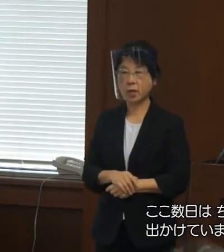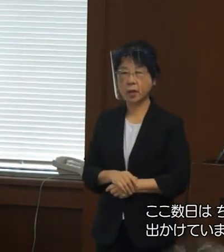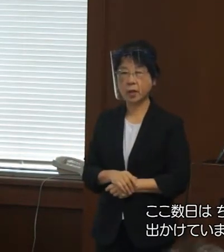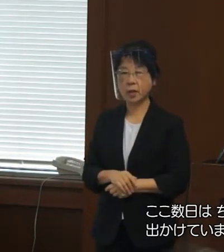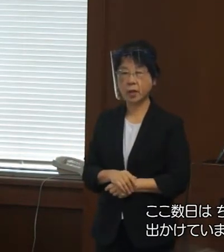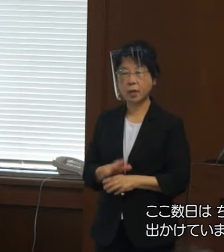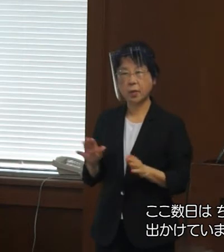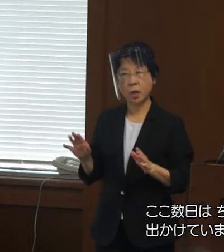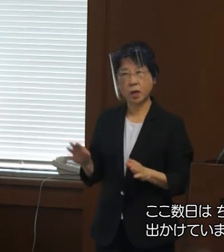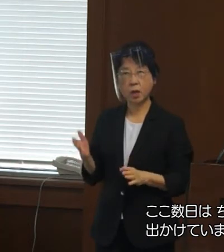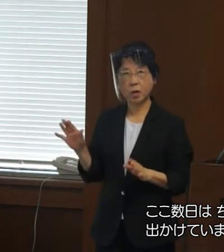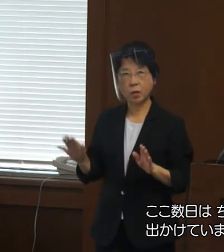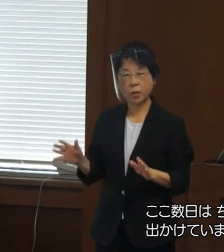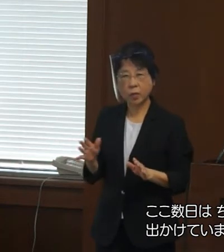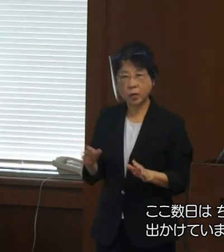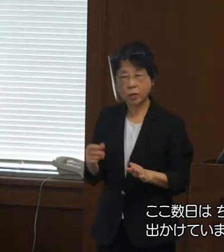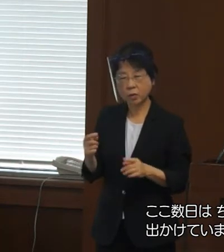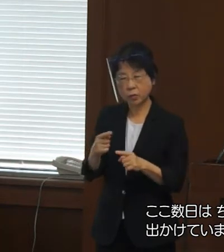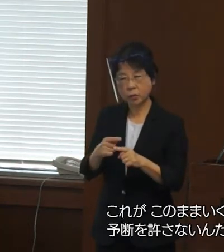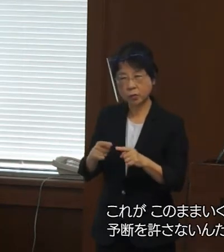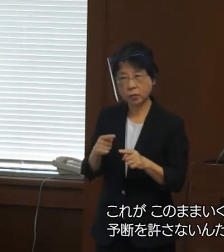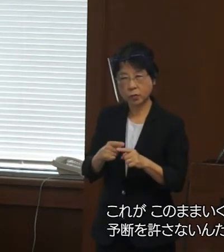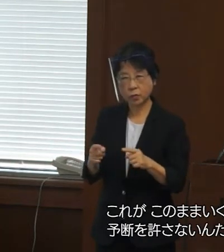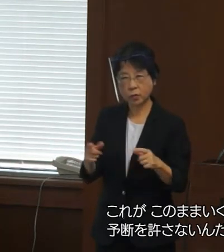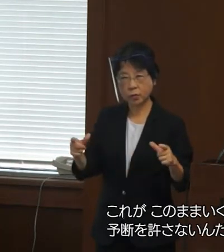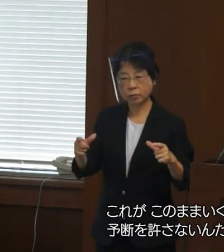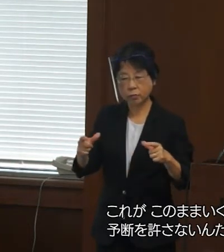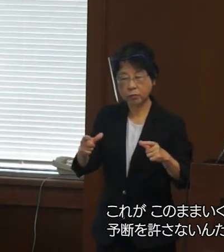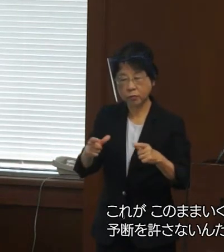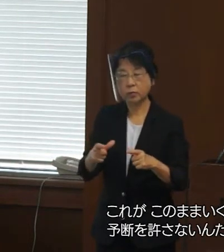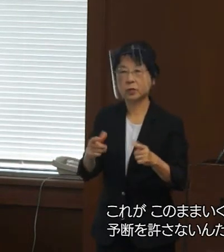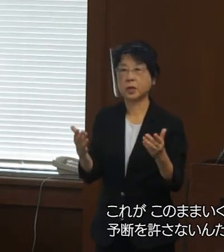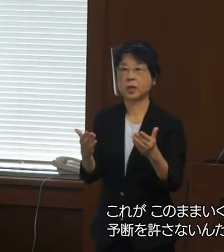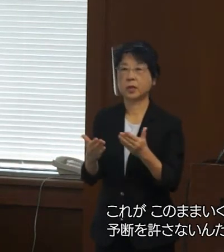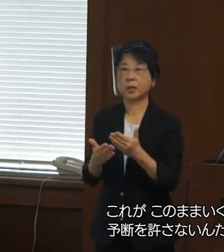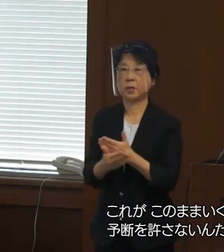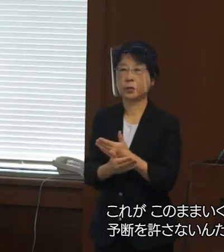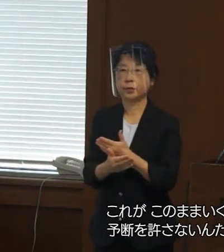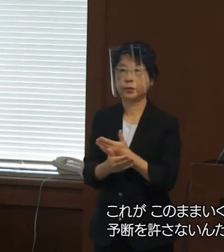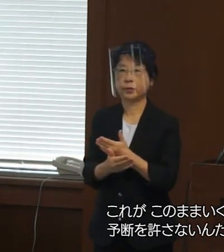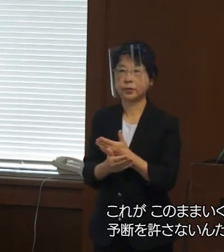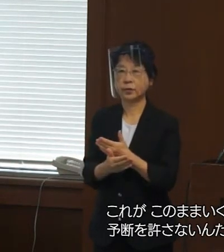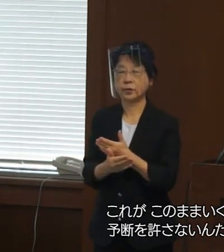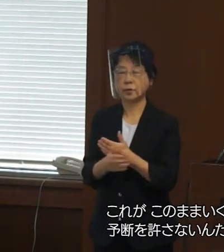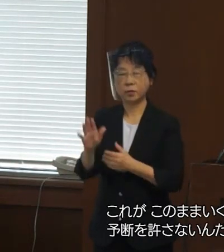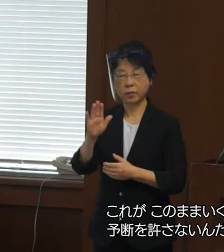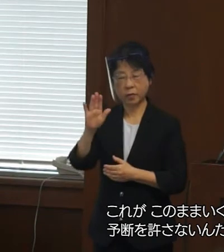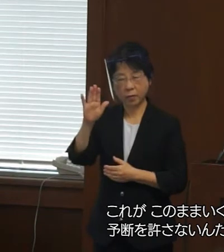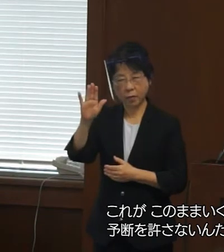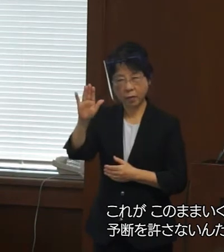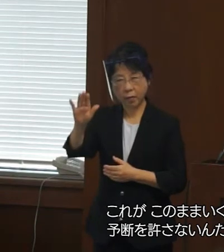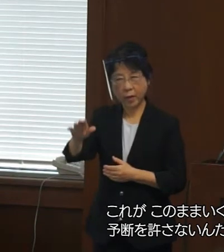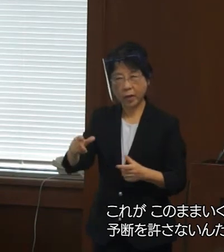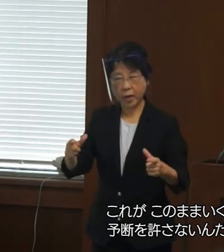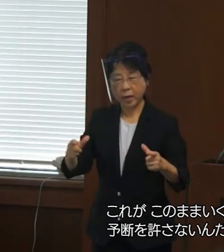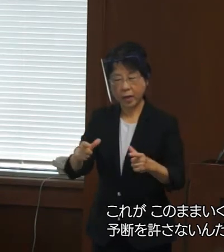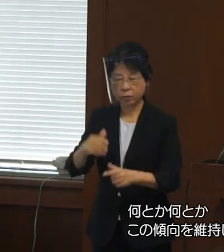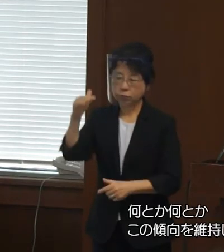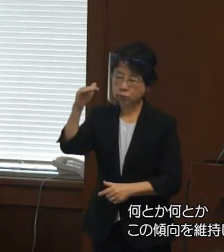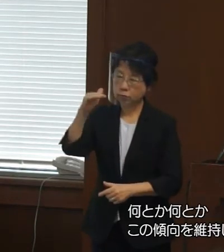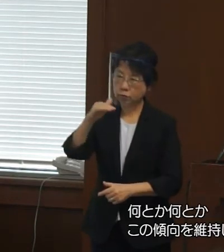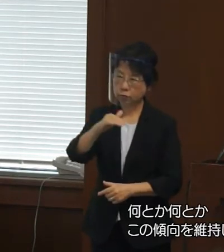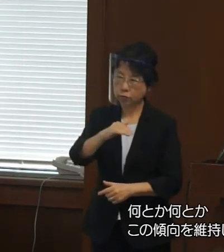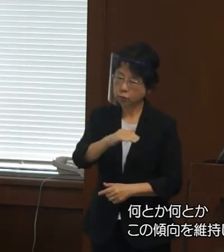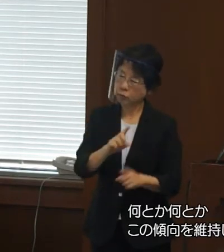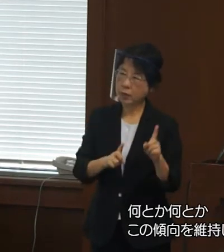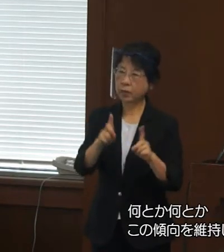ょっといい兆しが出かけています。でこれがこのまま行くかどうかっていうところ予断を許さないんだけれども、